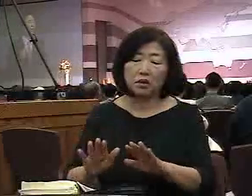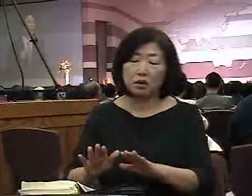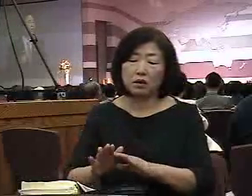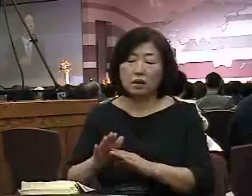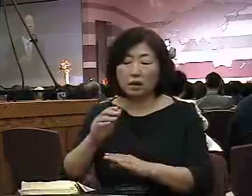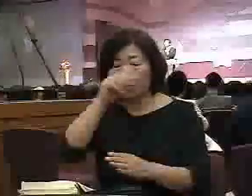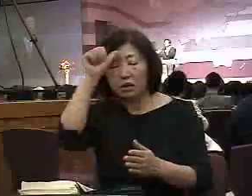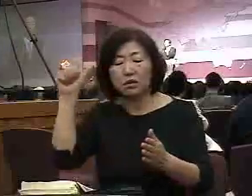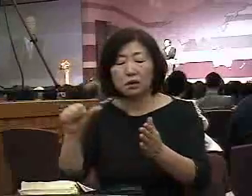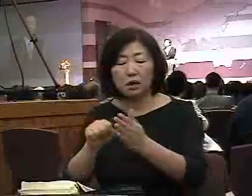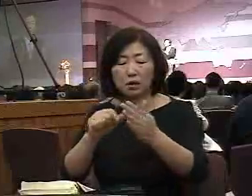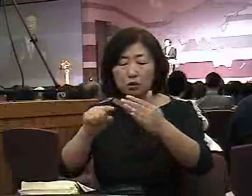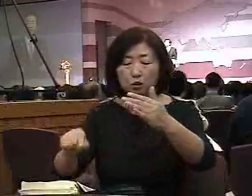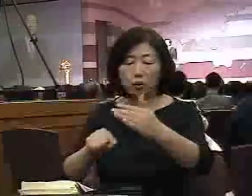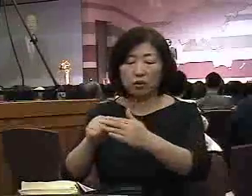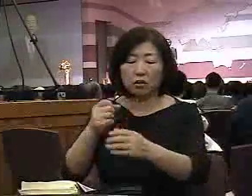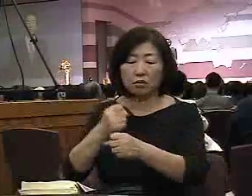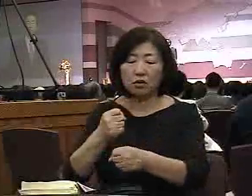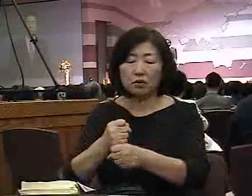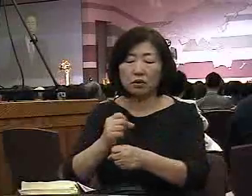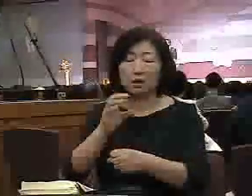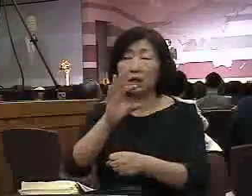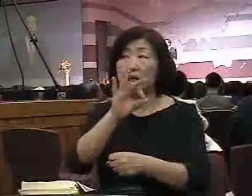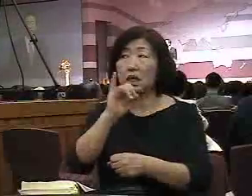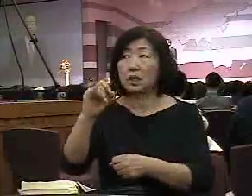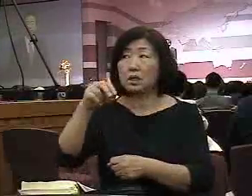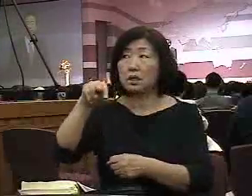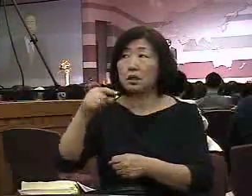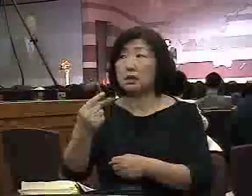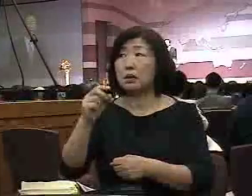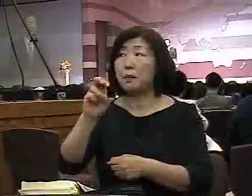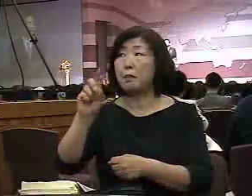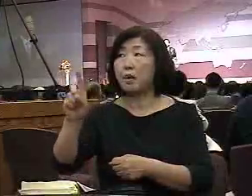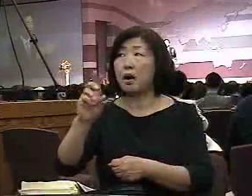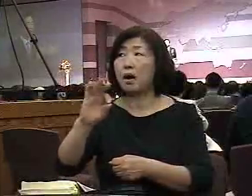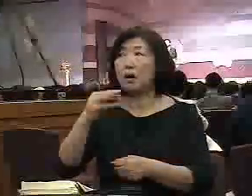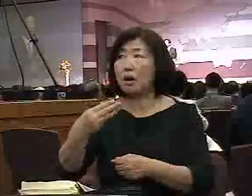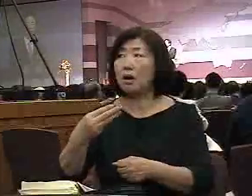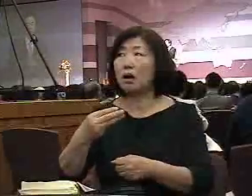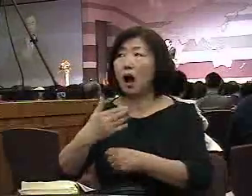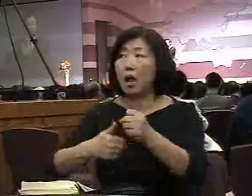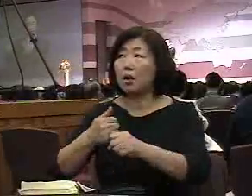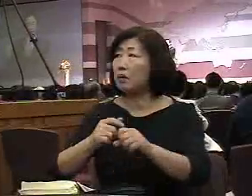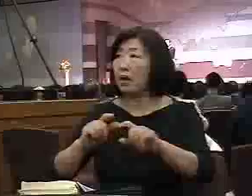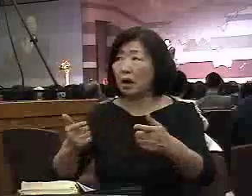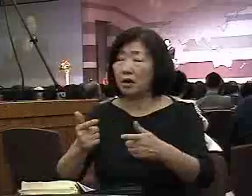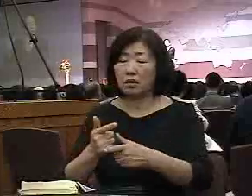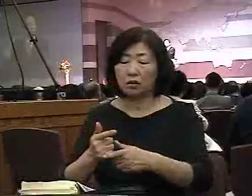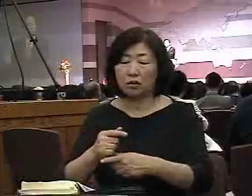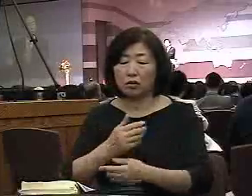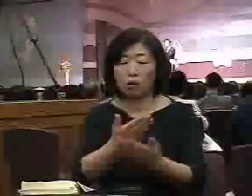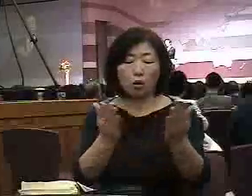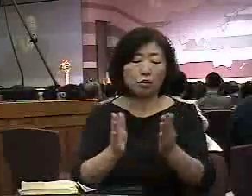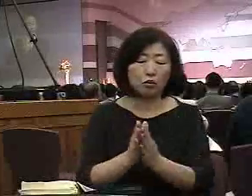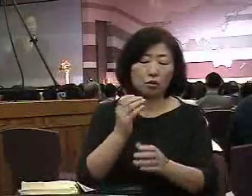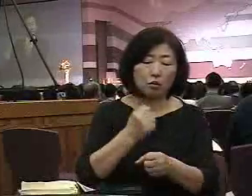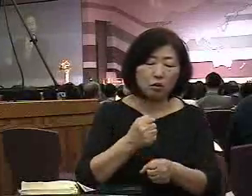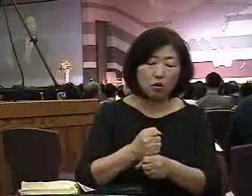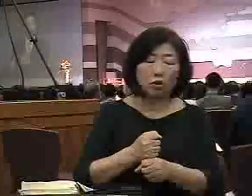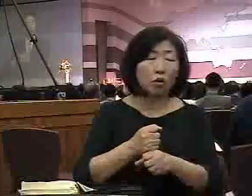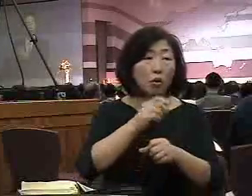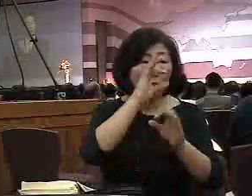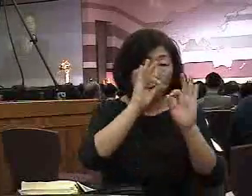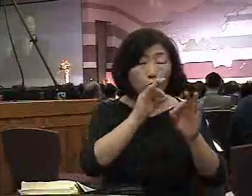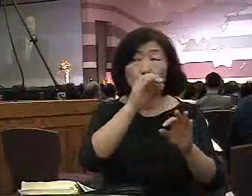인생 속에서 여러분이 만들어 놓은 이스마엘은 누구입니까? 하나님 말고 여러분이 만들어 놓은, 보기도 좋고